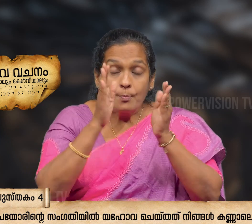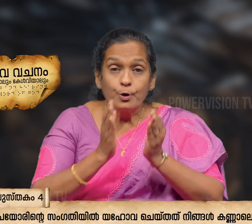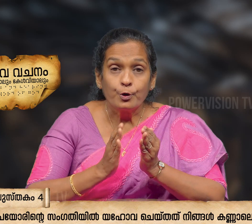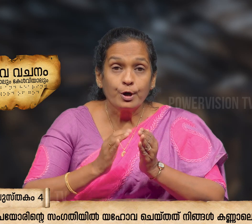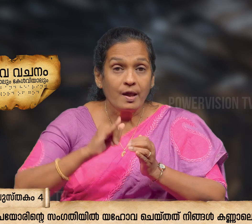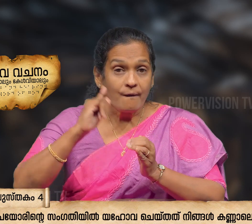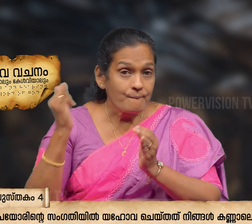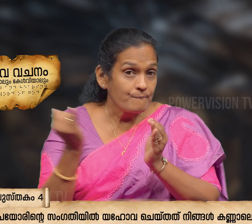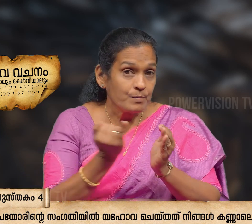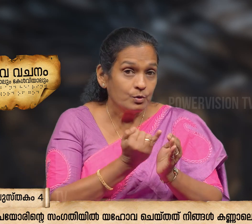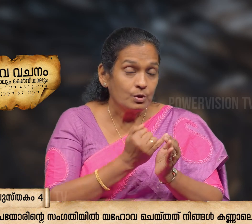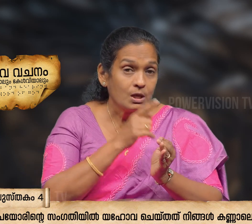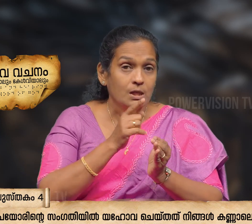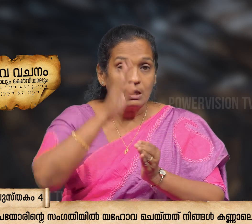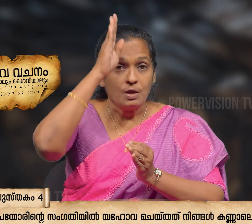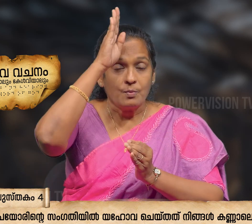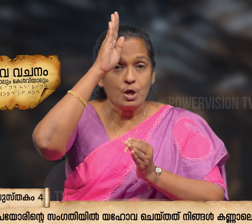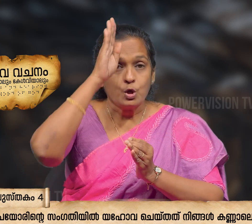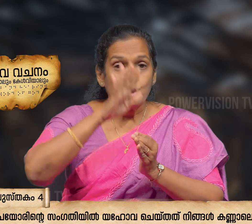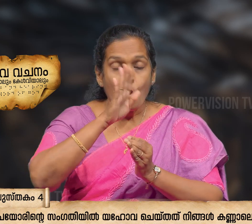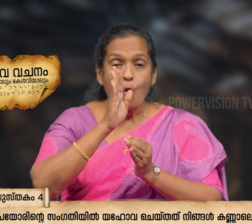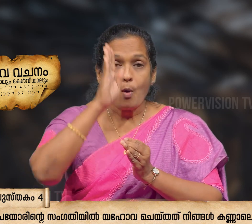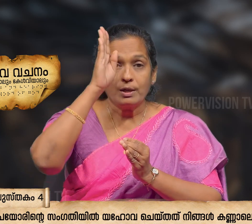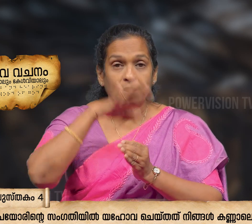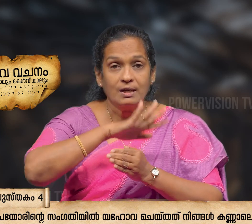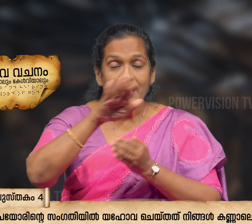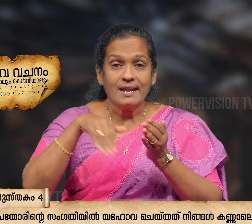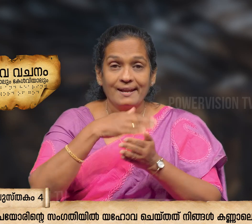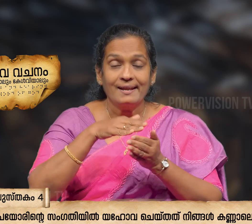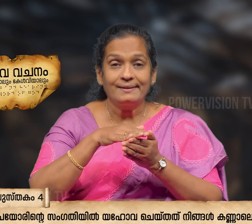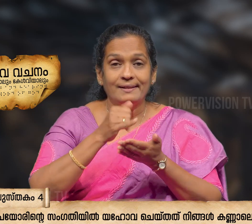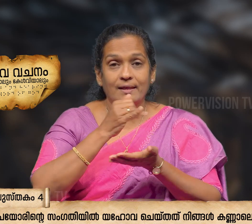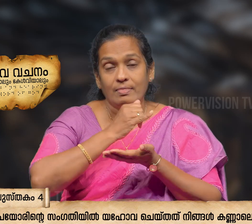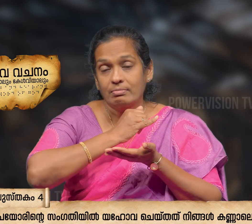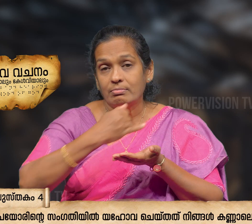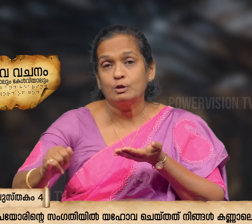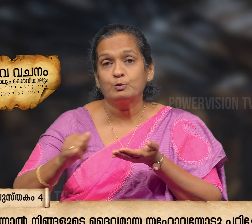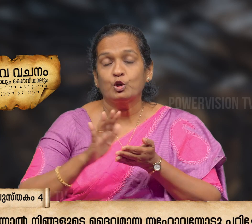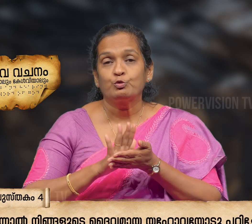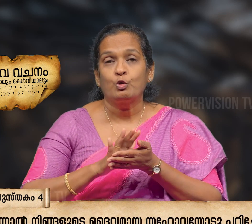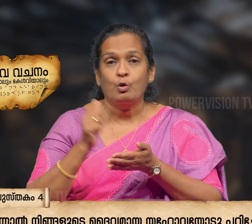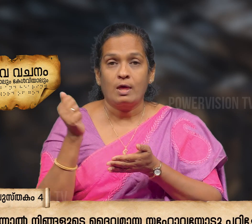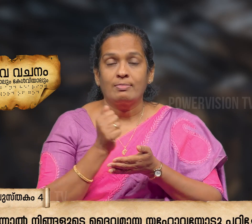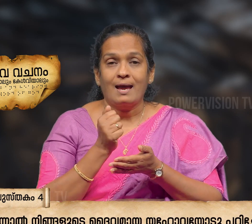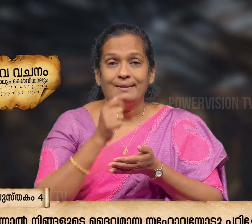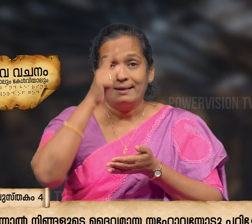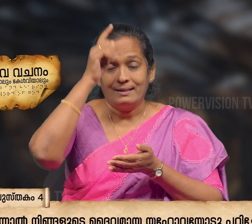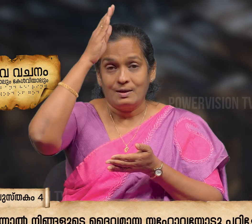പിന്തുടർന്നവരെയൊക്കെയും നിന്റെ ദൈവമായ യഹോവ നിങ്ങളുടെ ഇടയിൽ നിന്ന് നശിപ്പിച്ചു കളഞ്ഞുവല്ലോ. എന്നാൽ നിങ്ങളുടെ ദൈവമായ